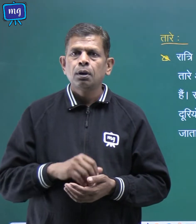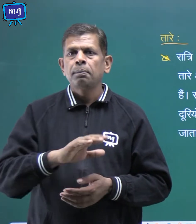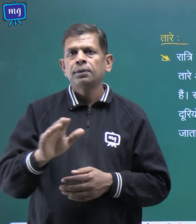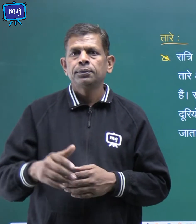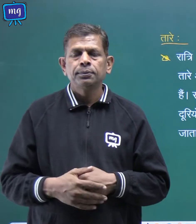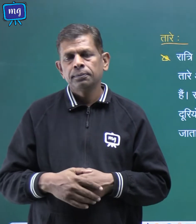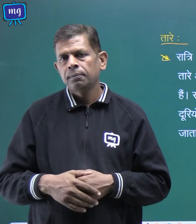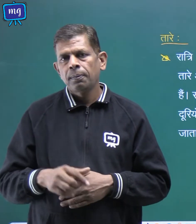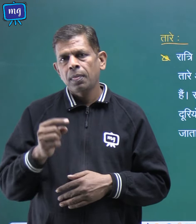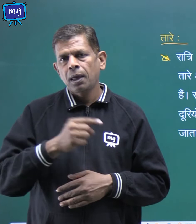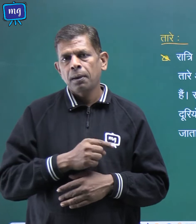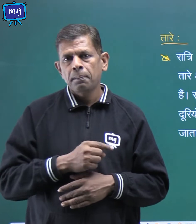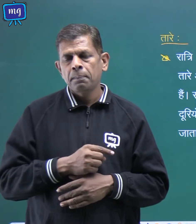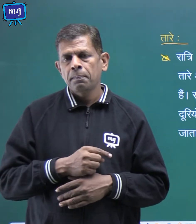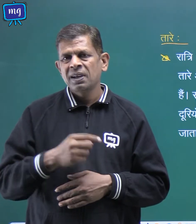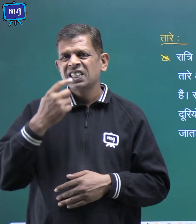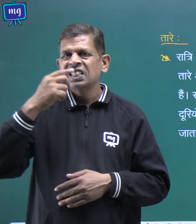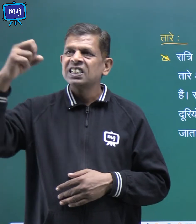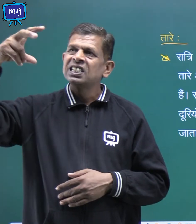बच्चों, अब हम तारों के बारे में